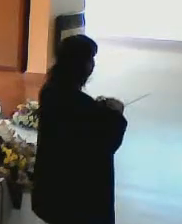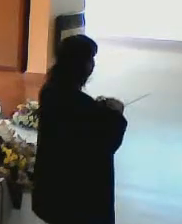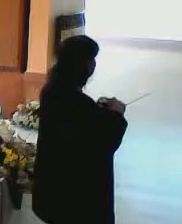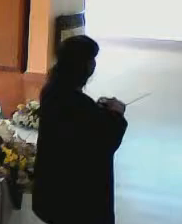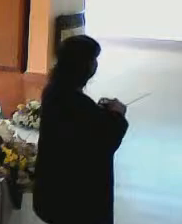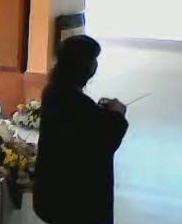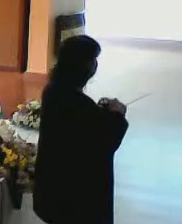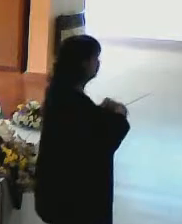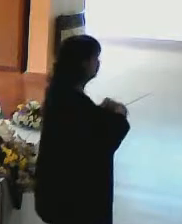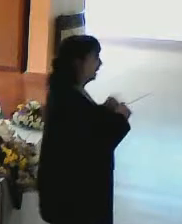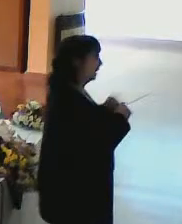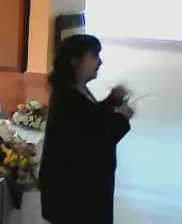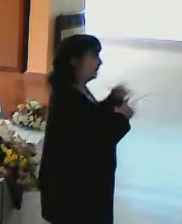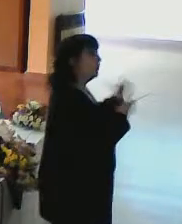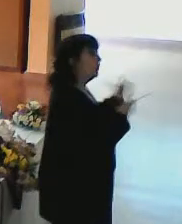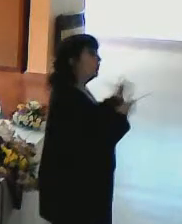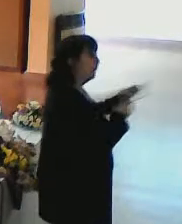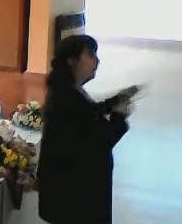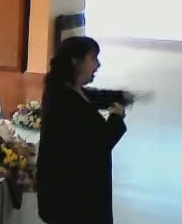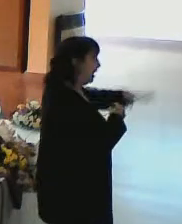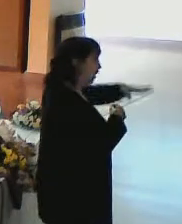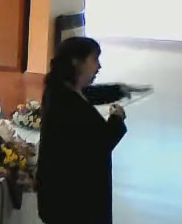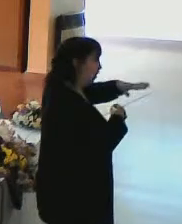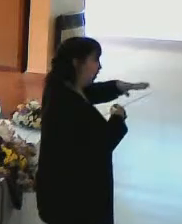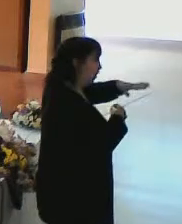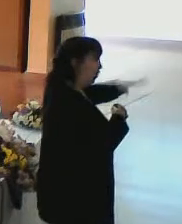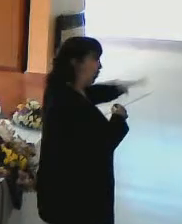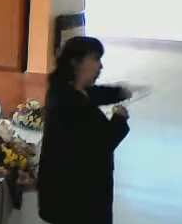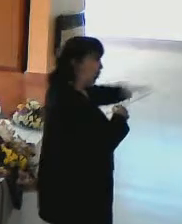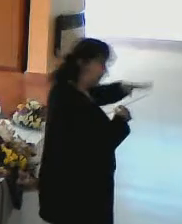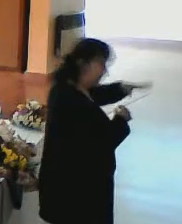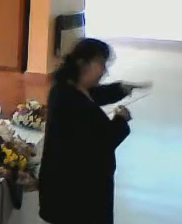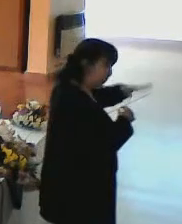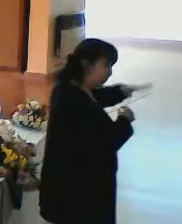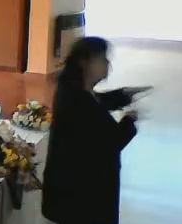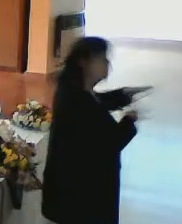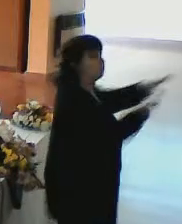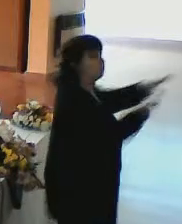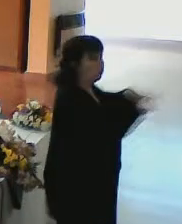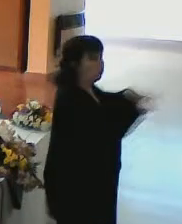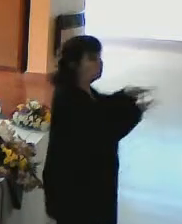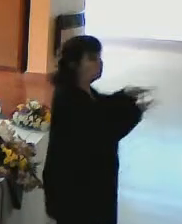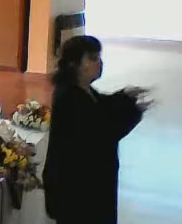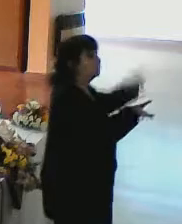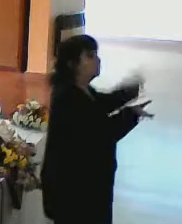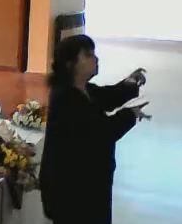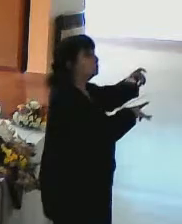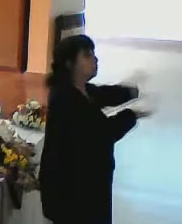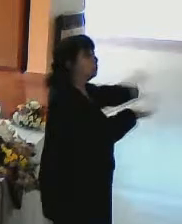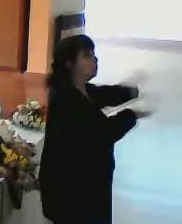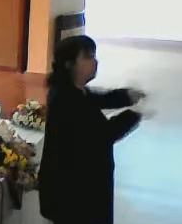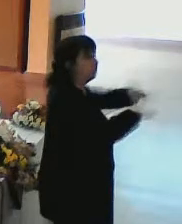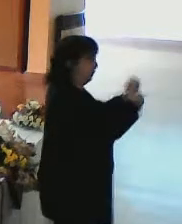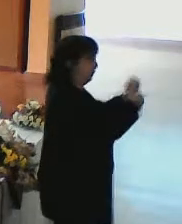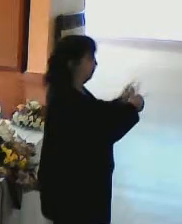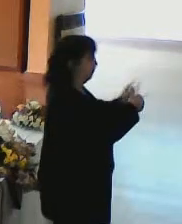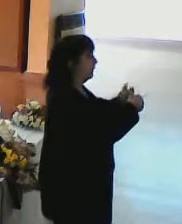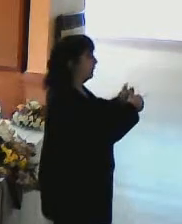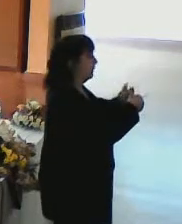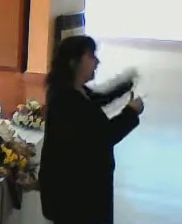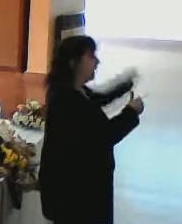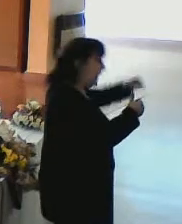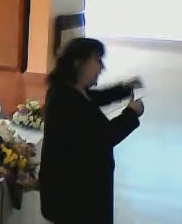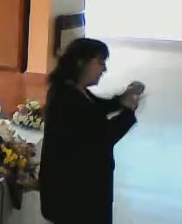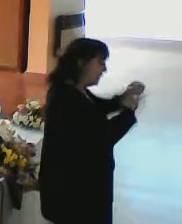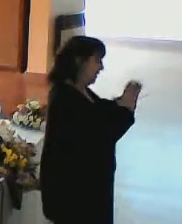recién, y porque para todos los trastornos del neurodesarrollo se manejan en un espectro. ¿Qué quiere decir? En esta